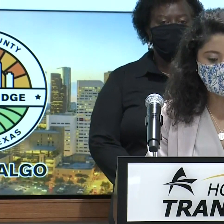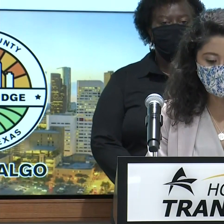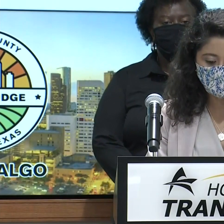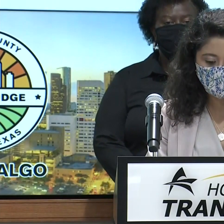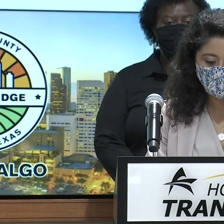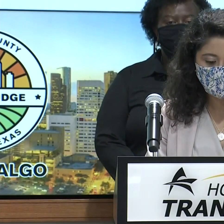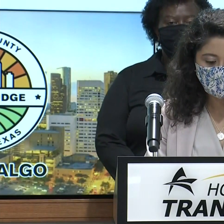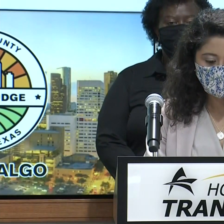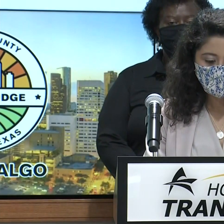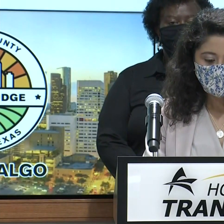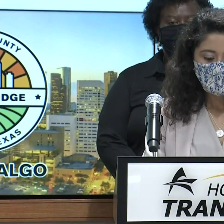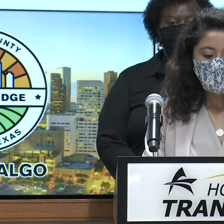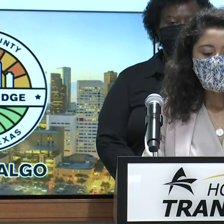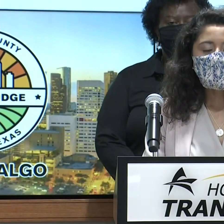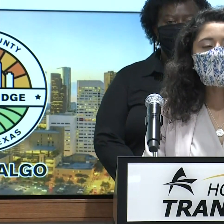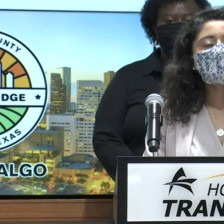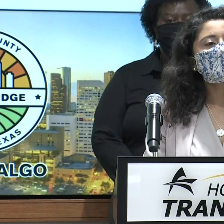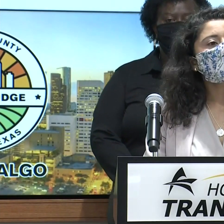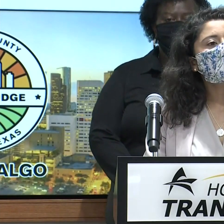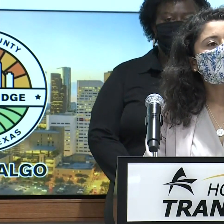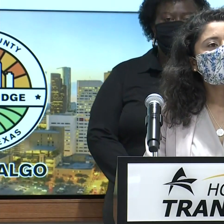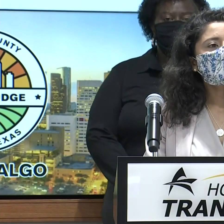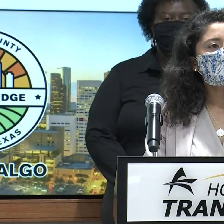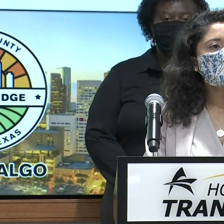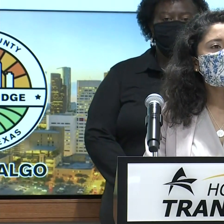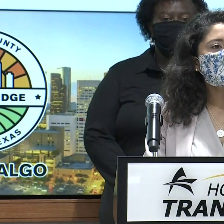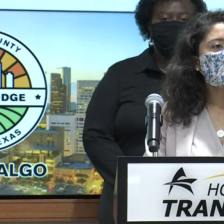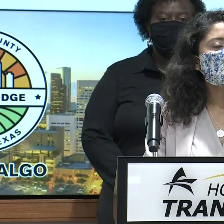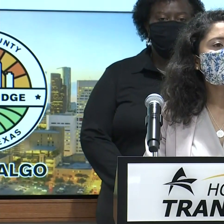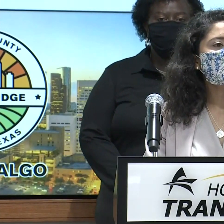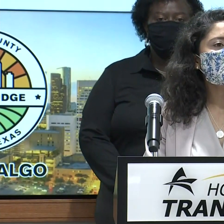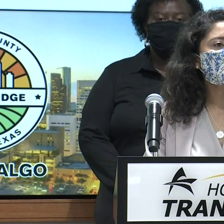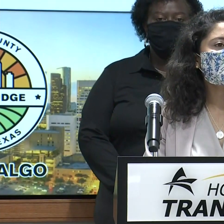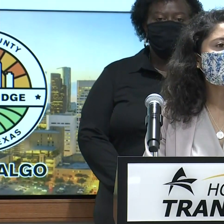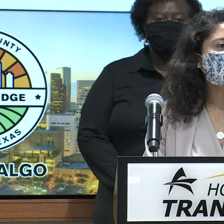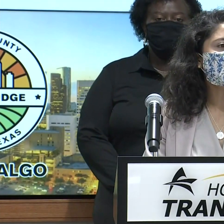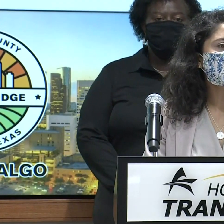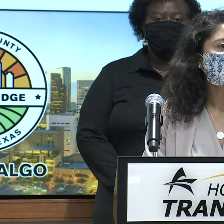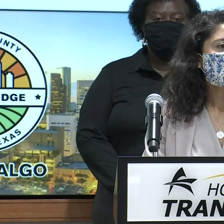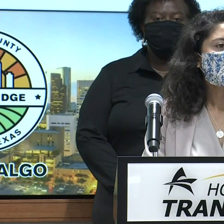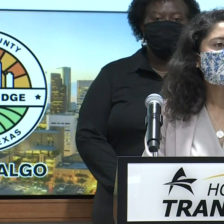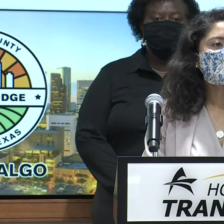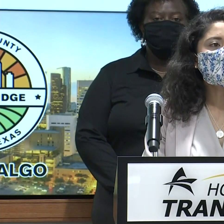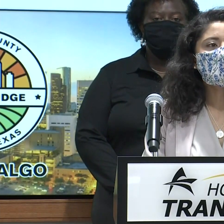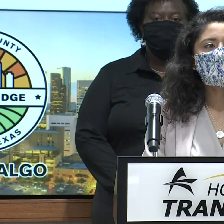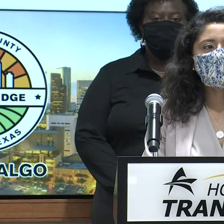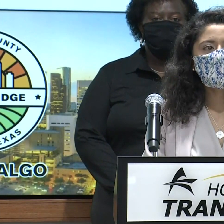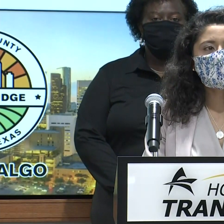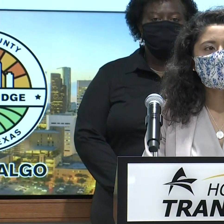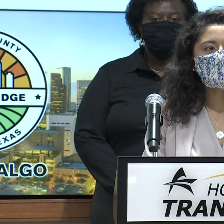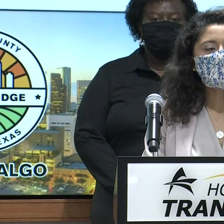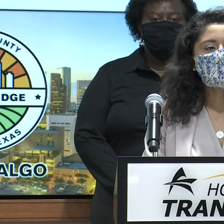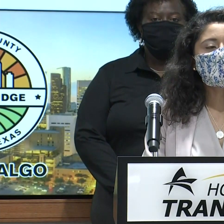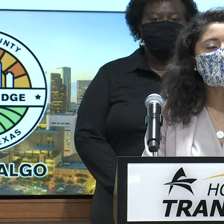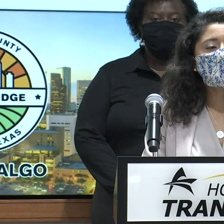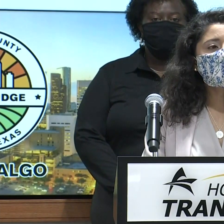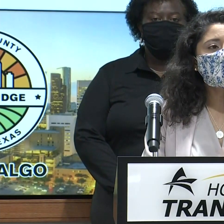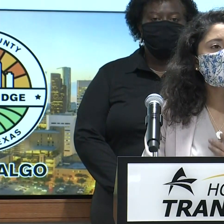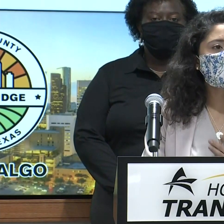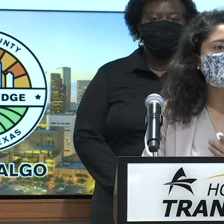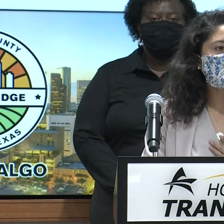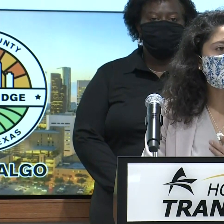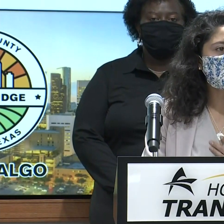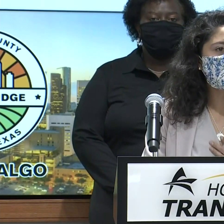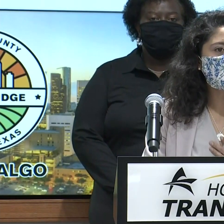código postal. Hay muchas maneras en las cuales dependemos del Estado y del gobierno federal.